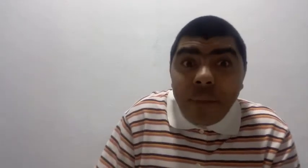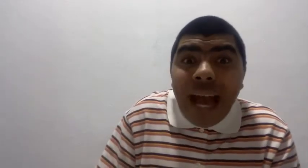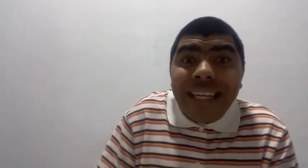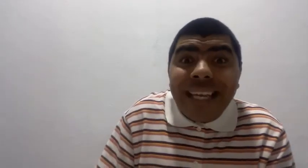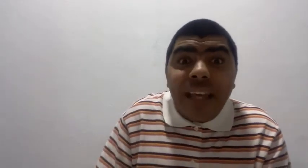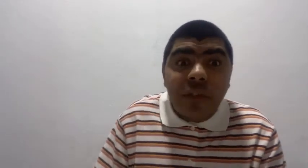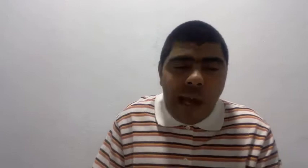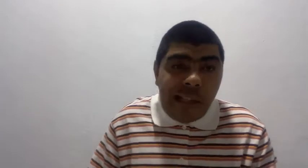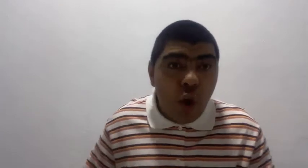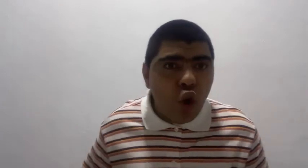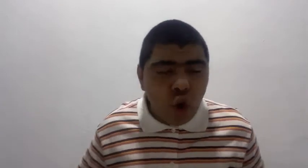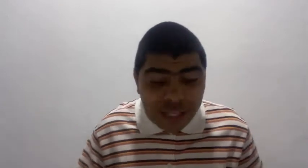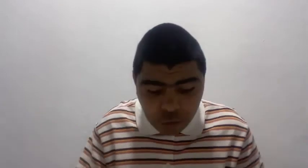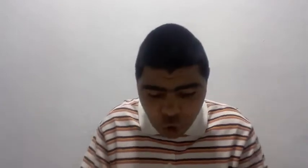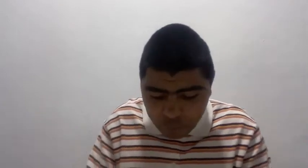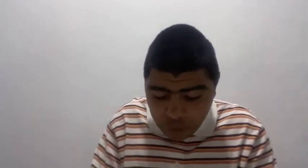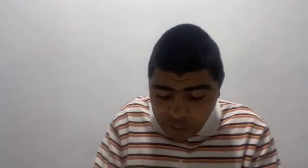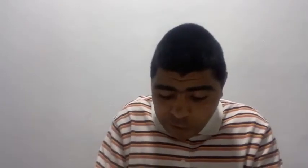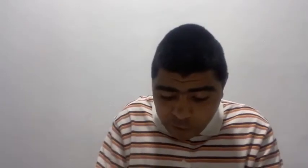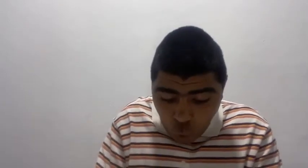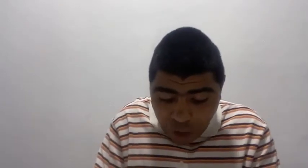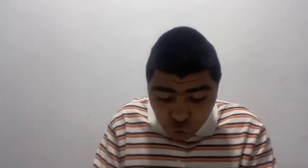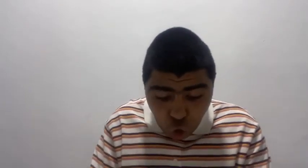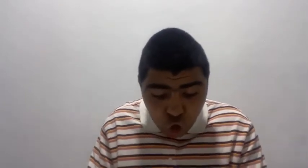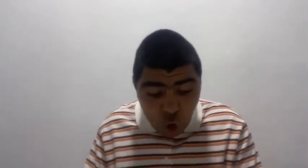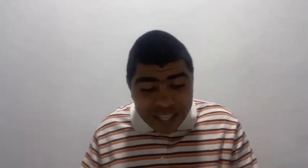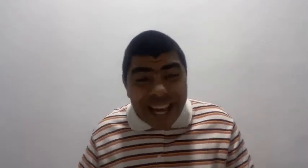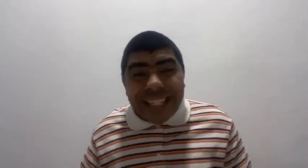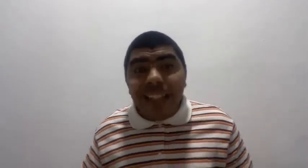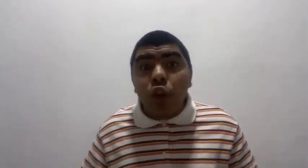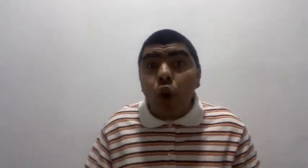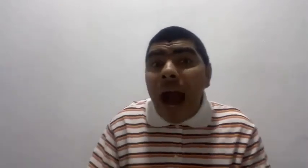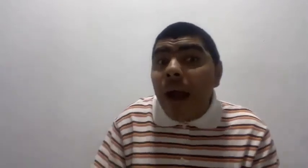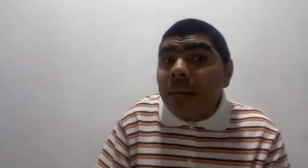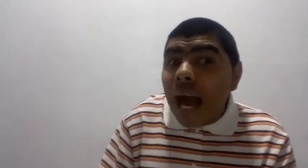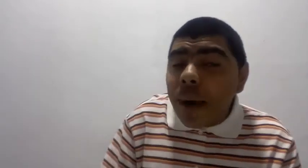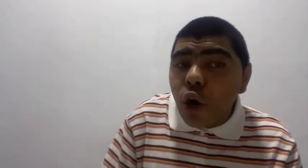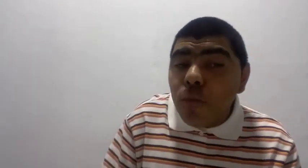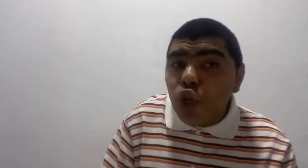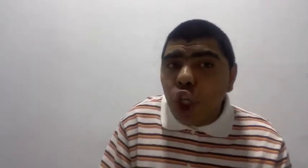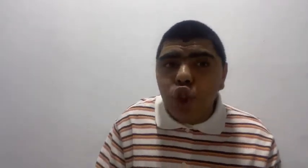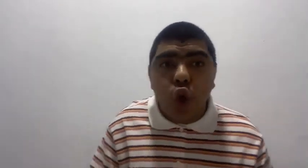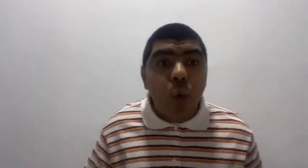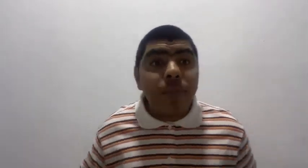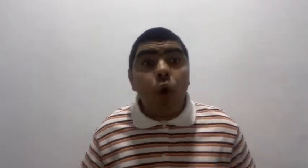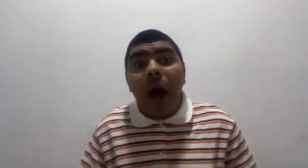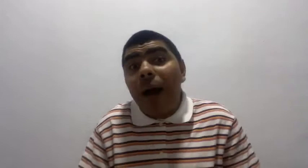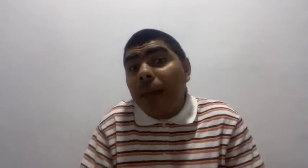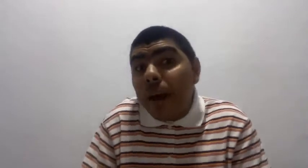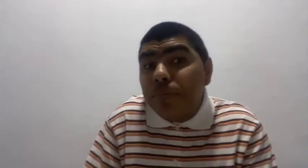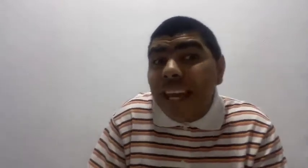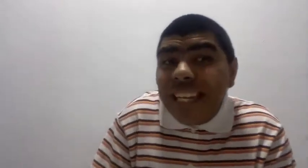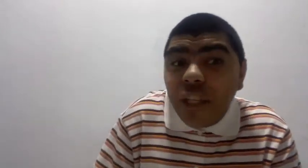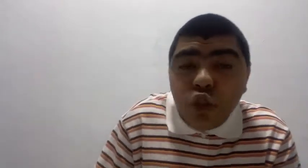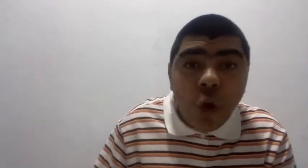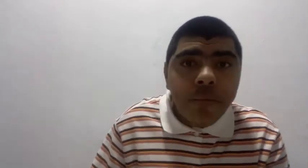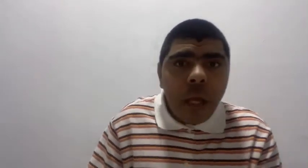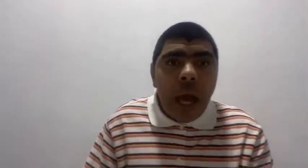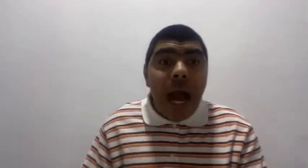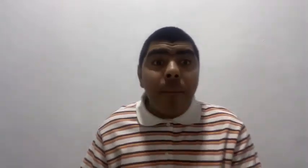la iglesia de los Corintios. Cuando yo era niño, hablaba como niño. Cuando habla de niño, amén,